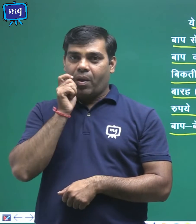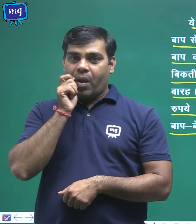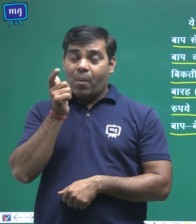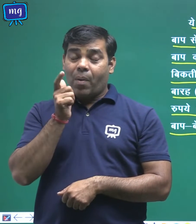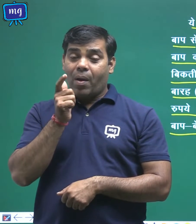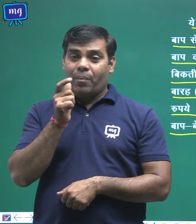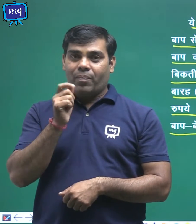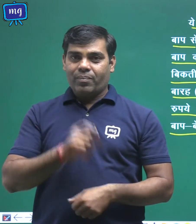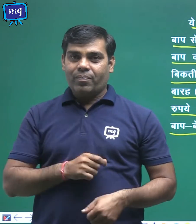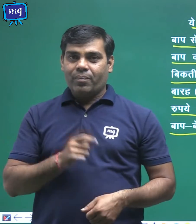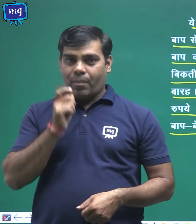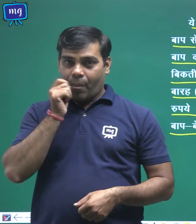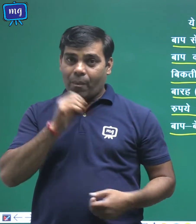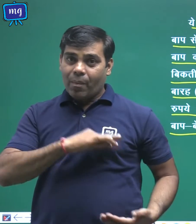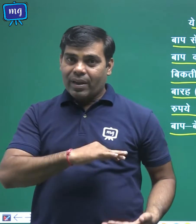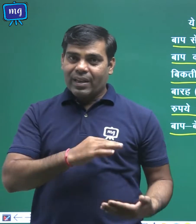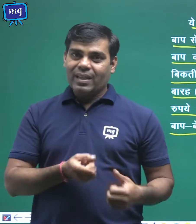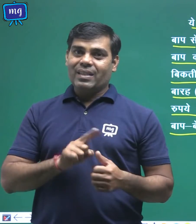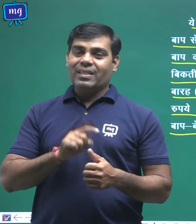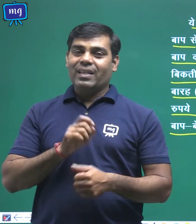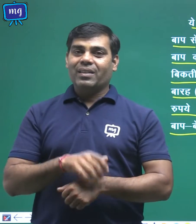बाप बेटे से